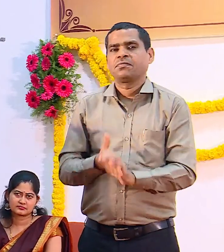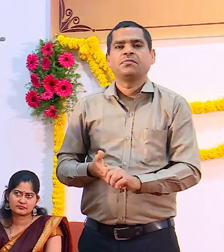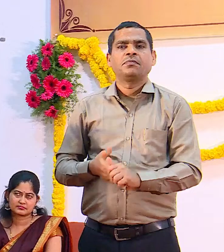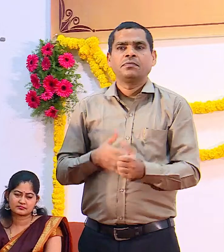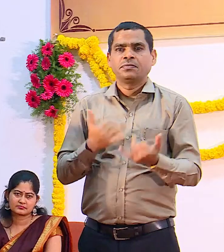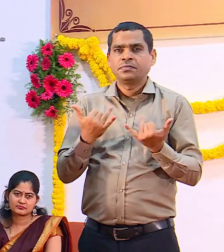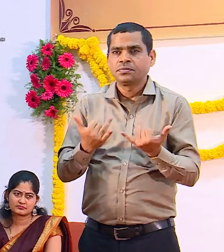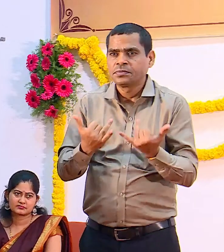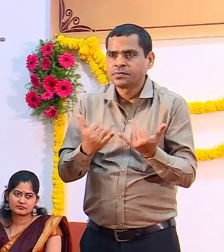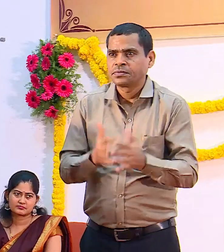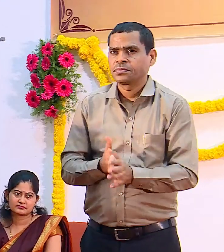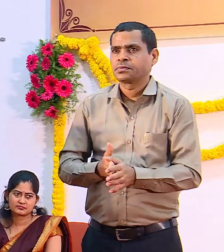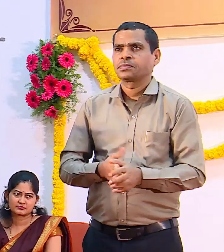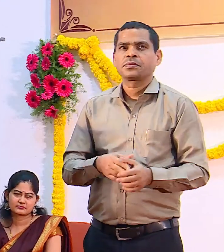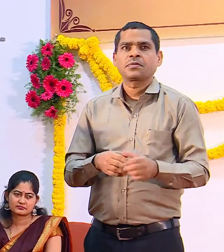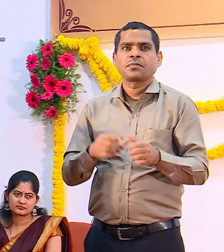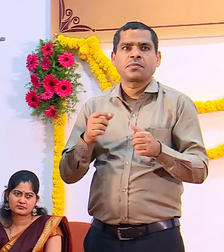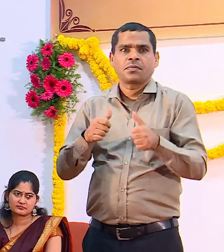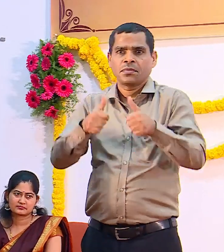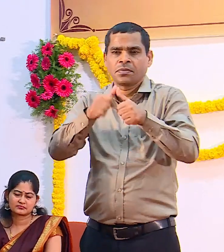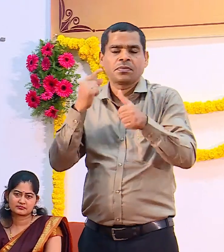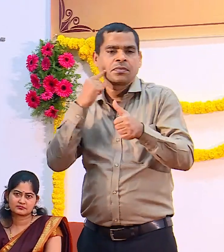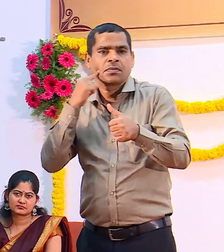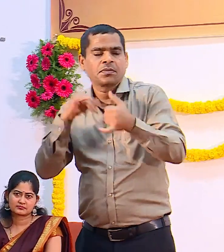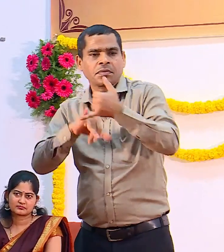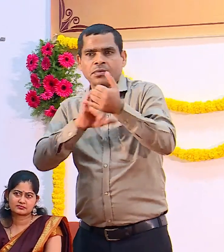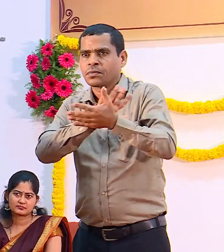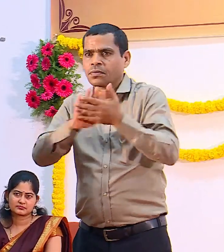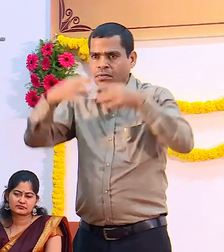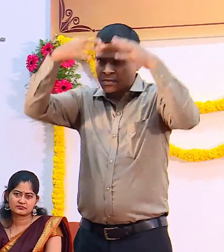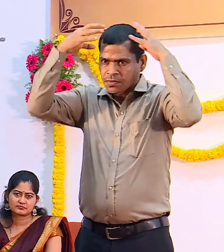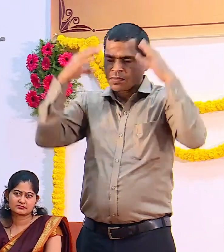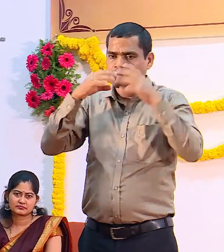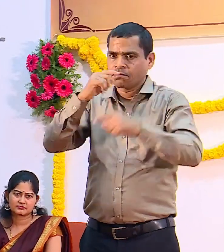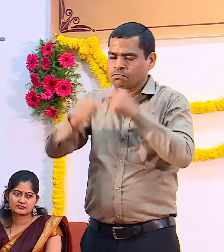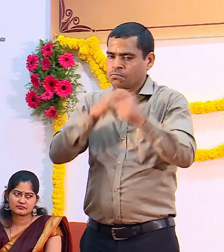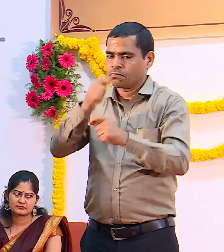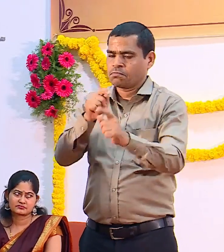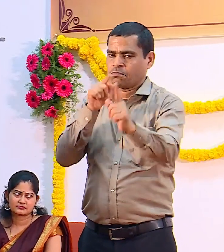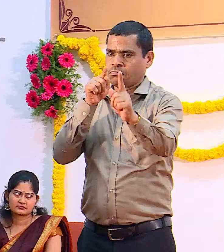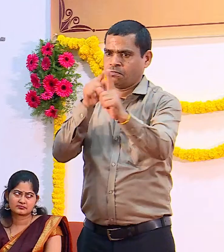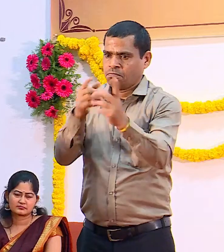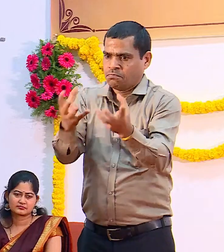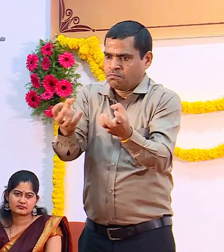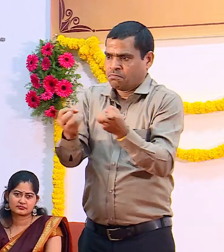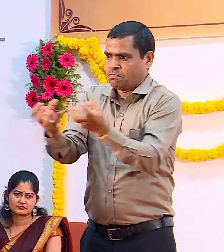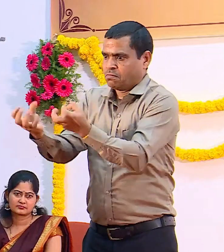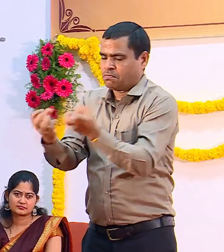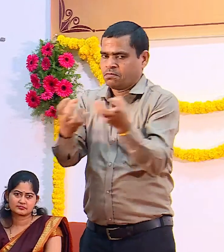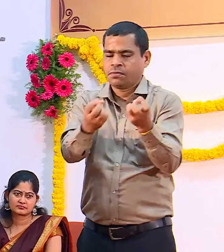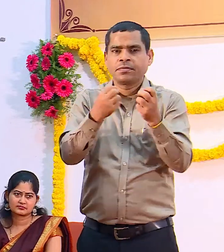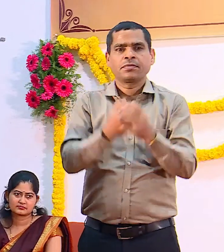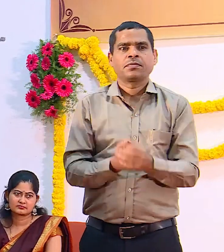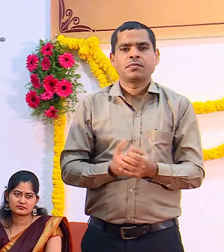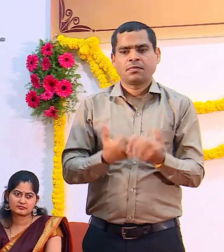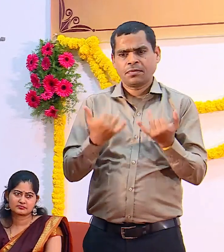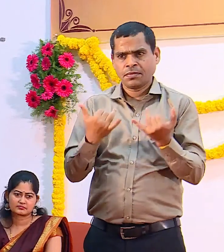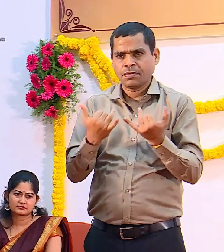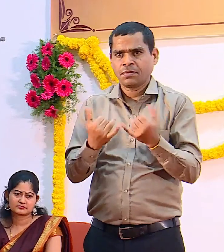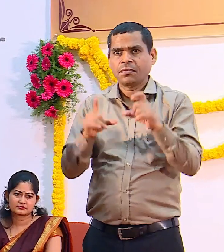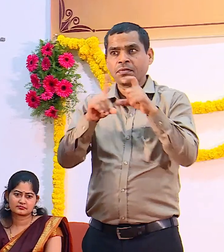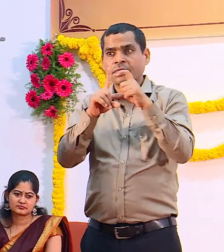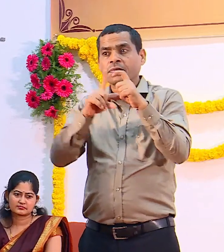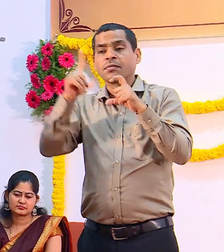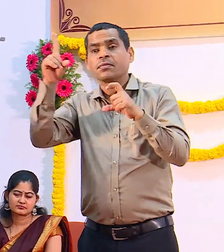इसमें AISH को आगे बढ़ के इसी में लीड लेनी होगी। हमारे यहाँ भी मिनिस्ट्री